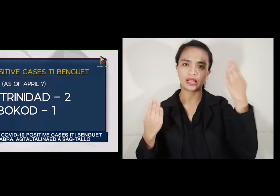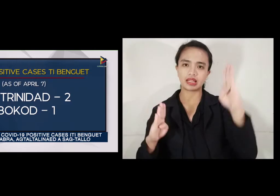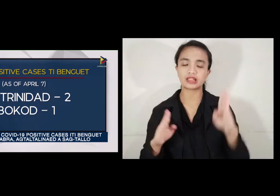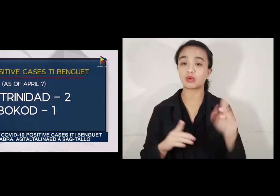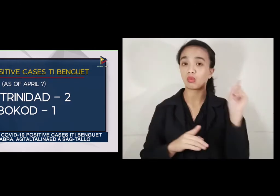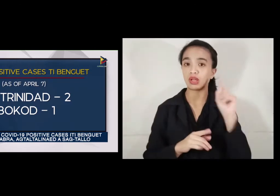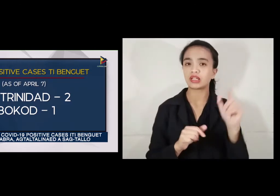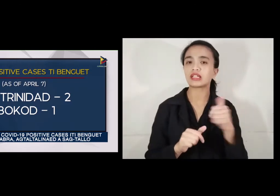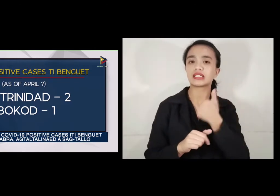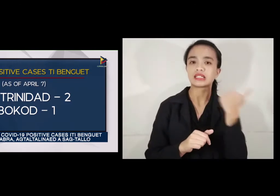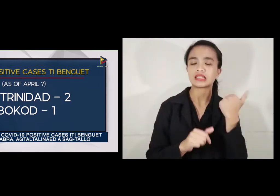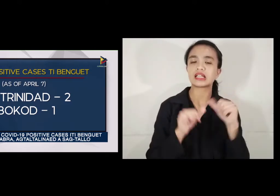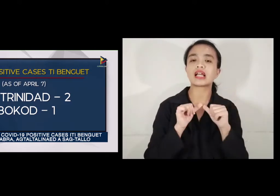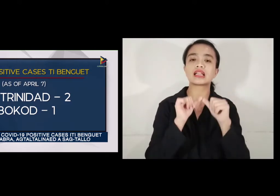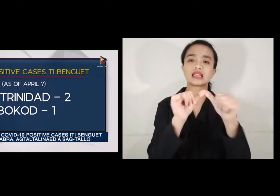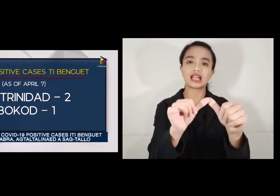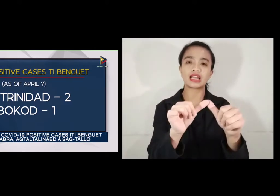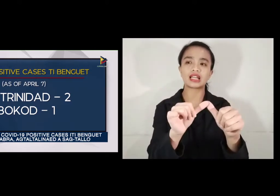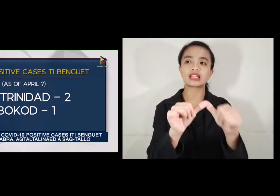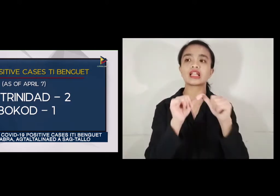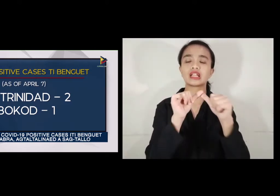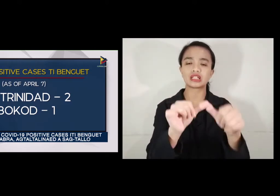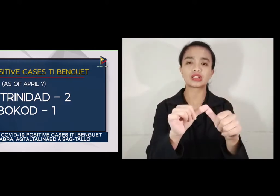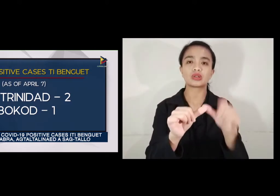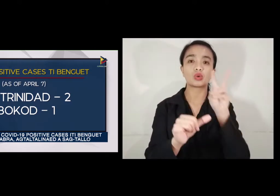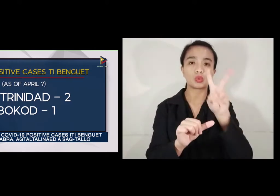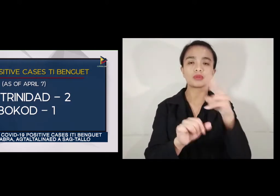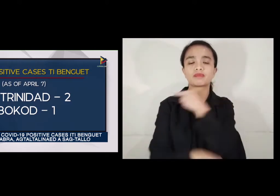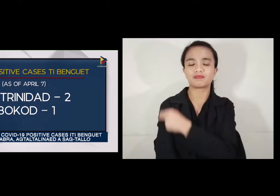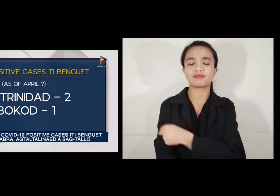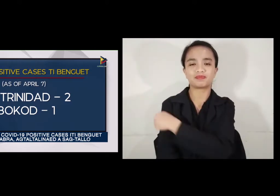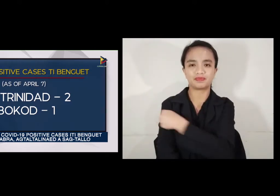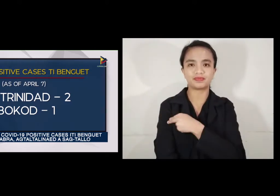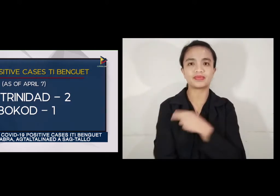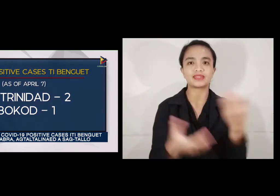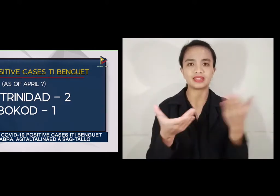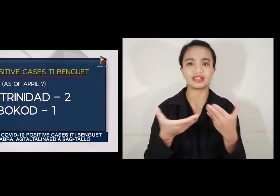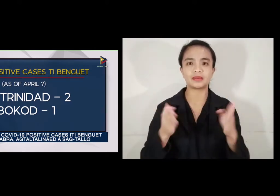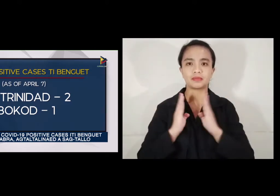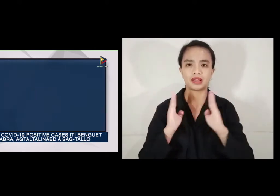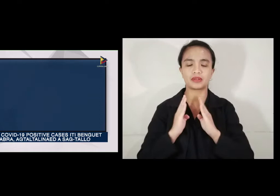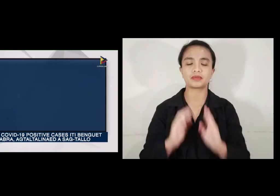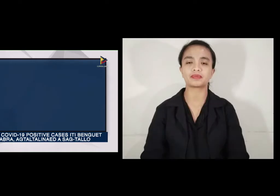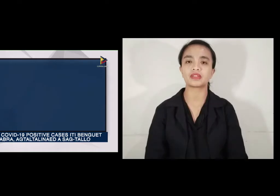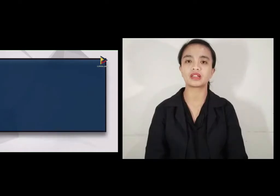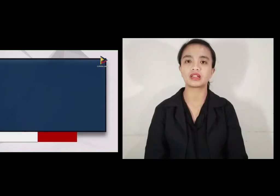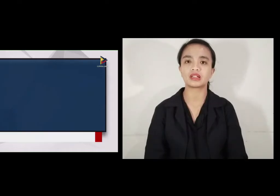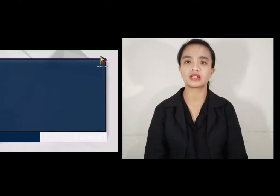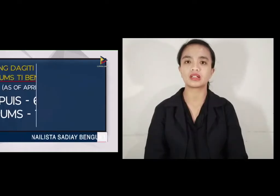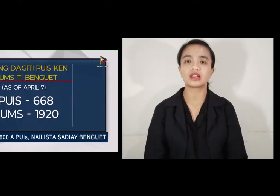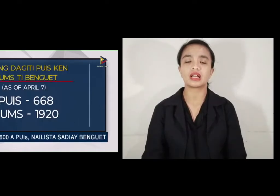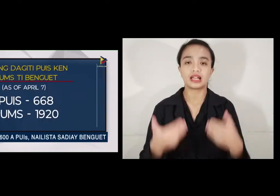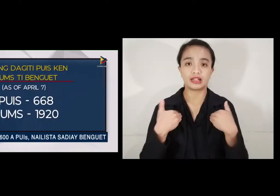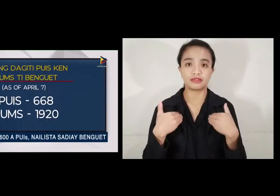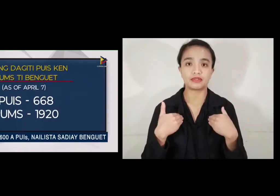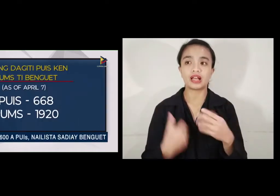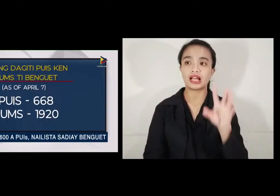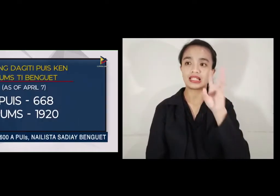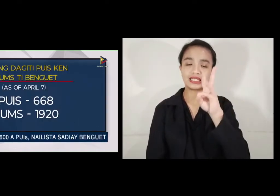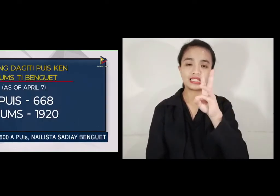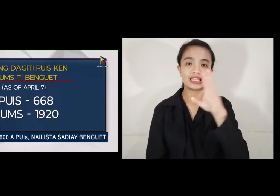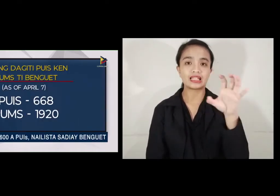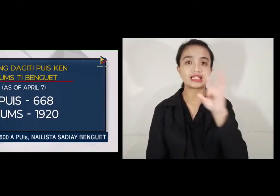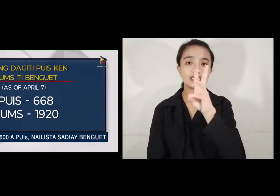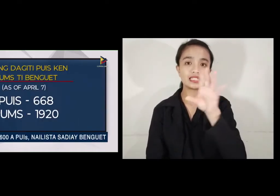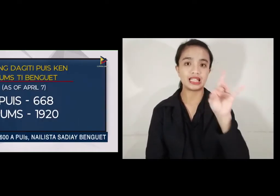nga agtultuloy met ti pagpapaimbag ti dua kadagitoy iti pagagasan ti probinsya ken ditoy syudad ti Baguio. Dumanon moten iti nasurok innem agasot